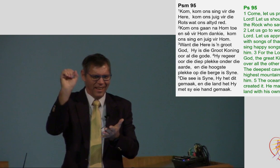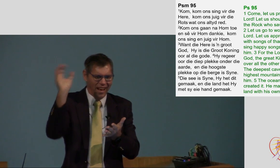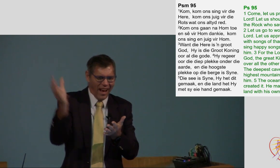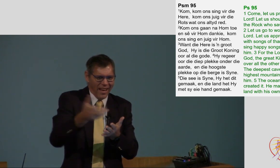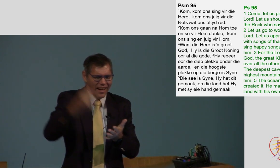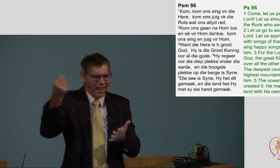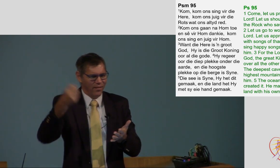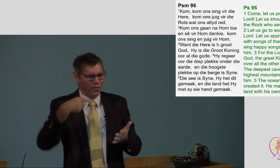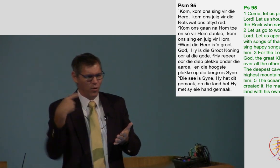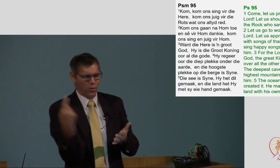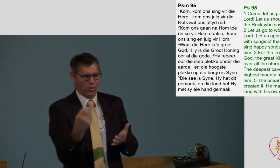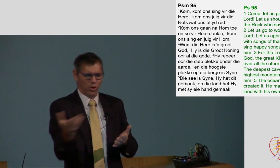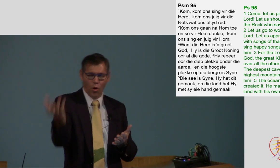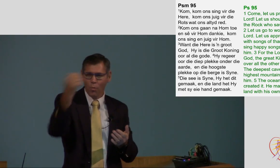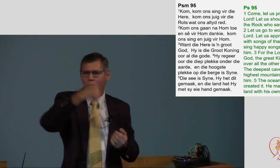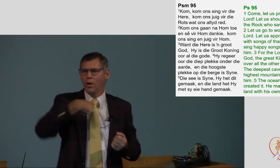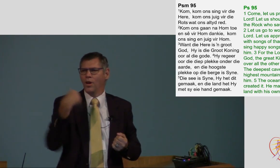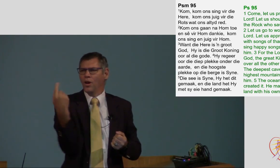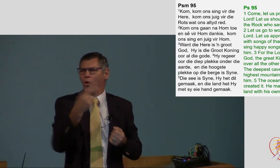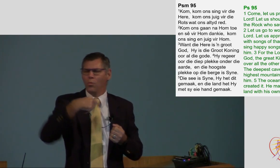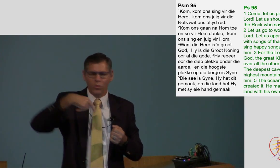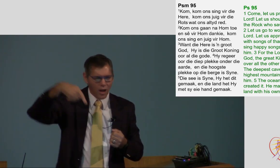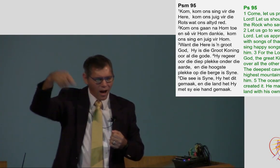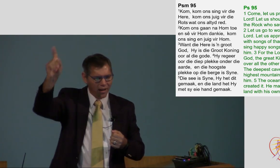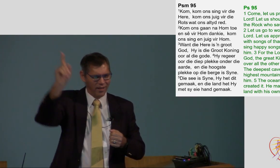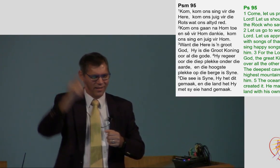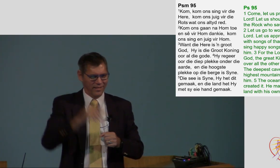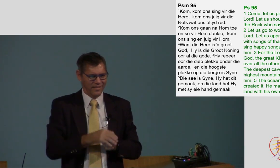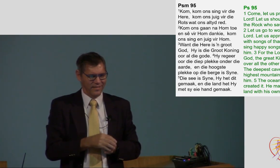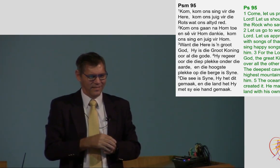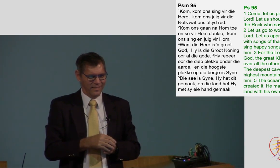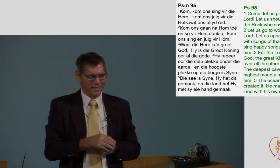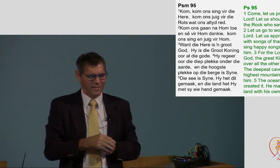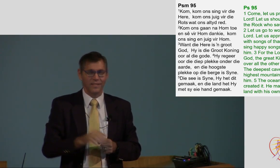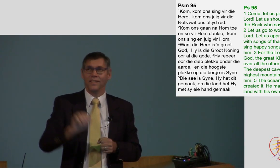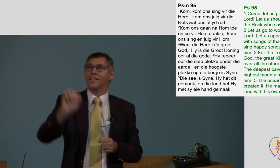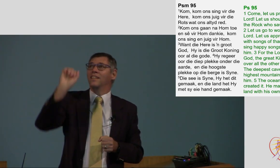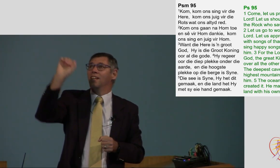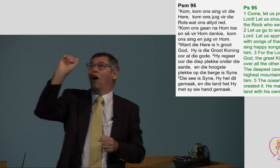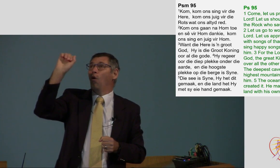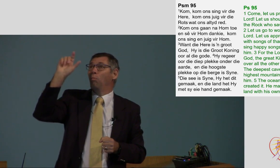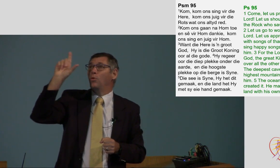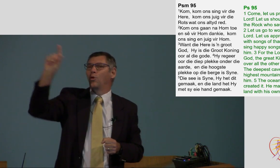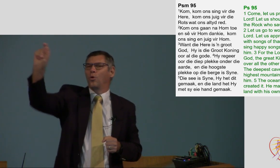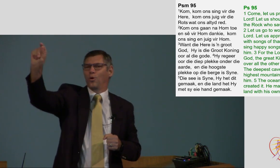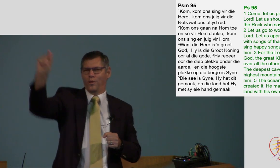Hy red vir ons. Kom ons gaan na hom toe.